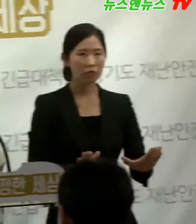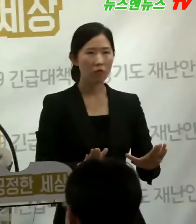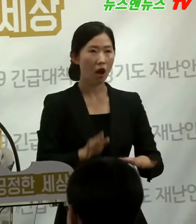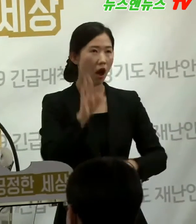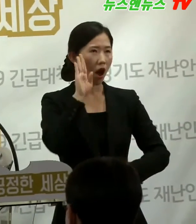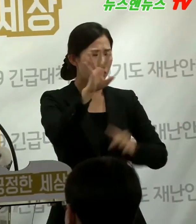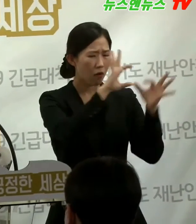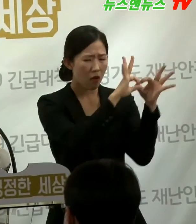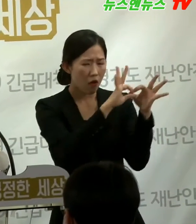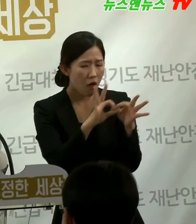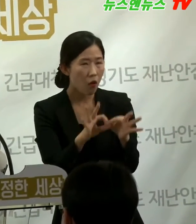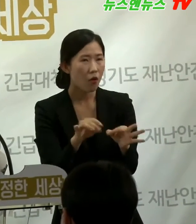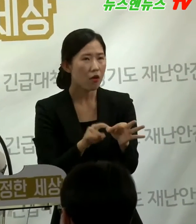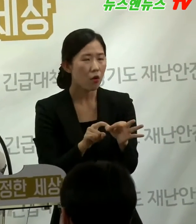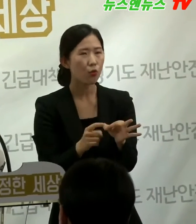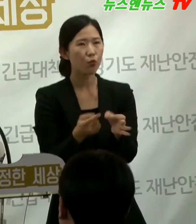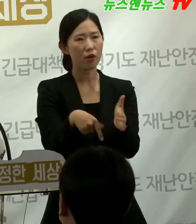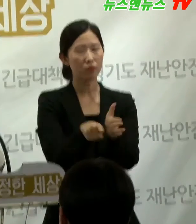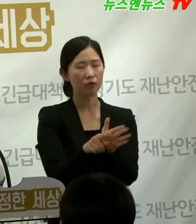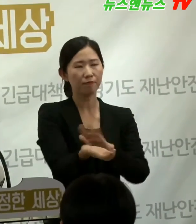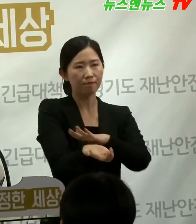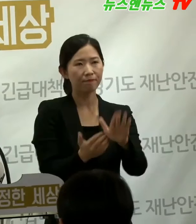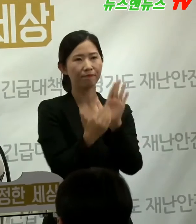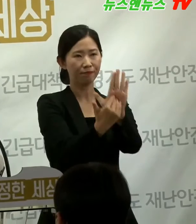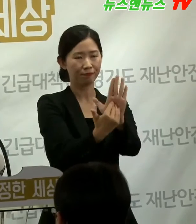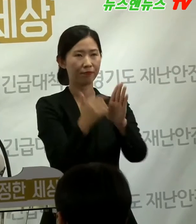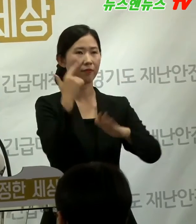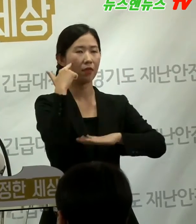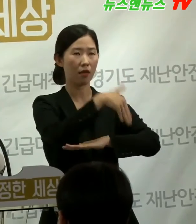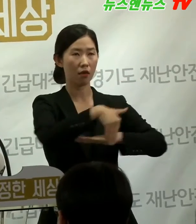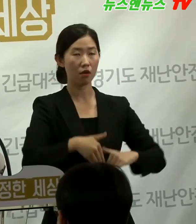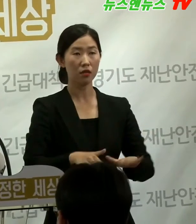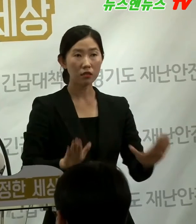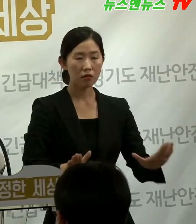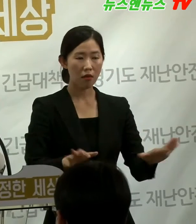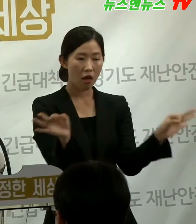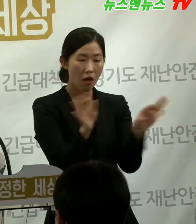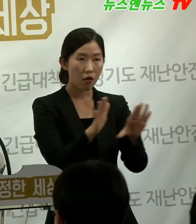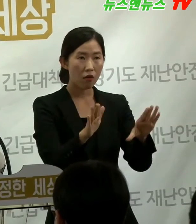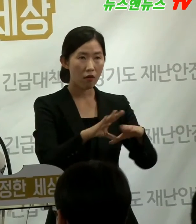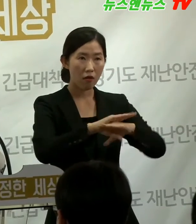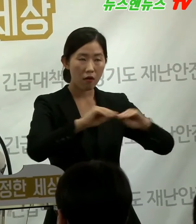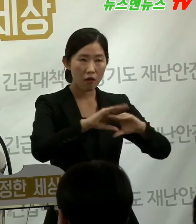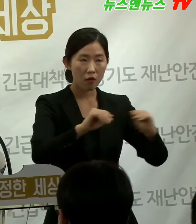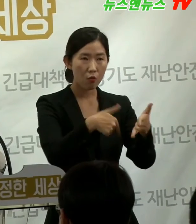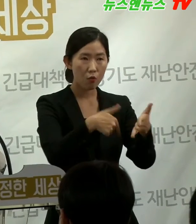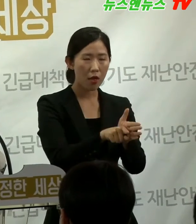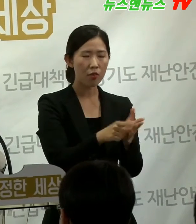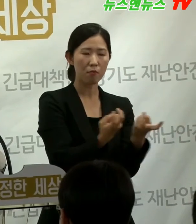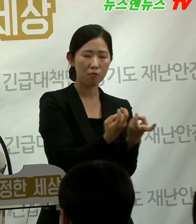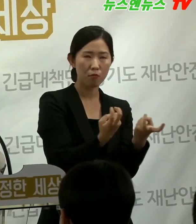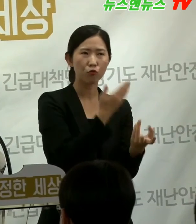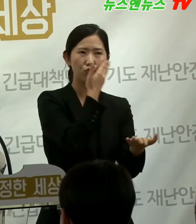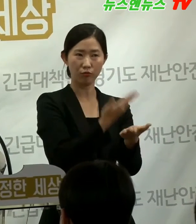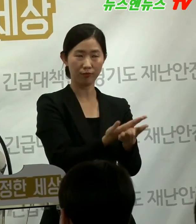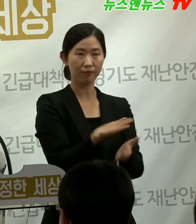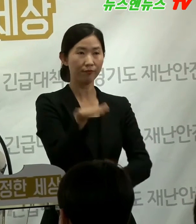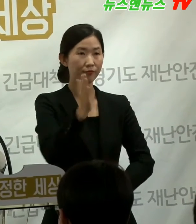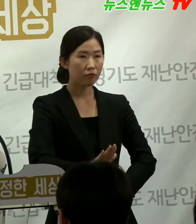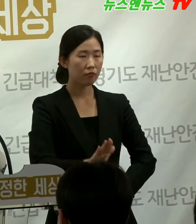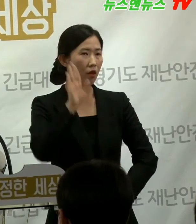대비하겠습니다. 장기 방면의 자신감과 방면을 위한 노력도 중요하지만 장기적,